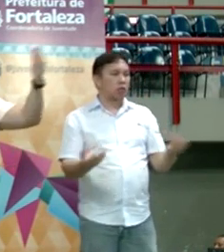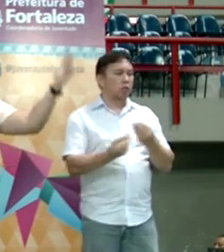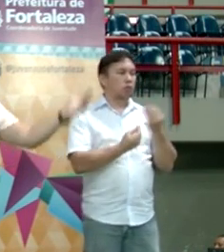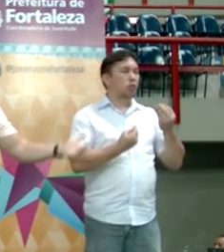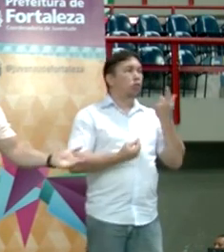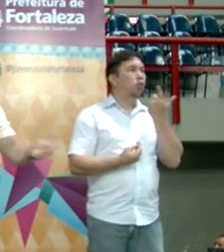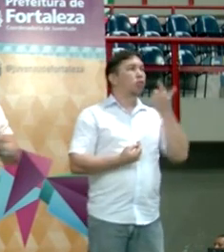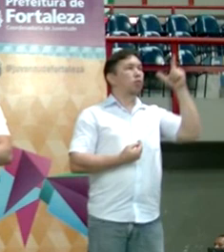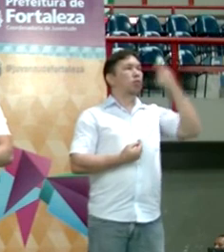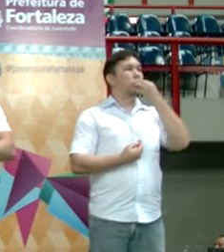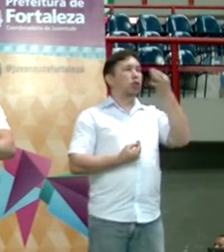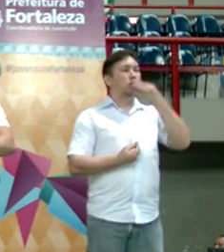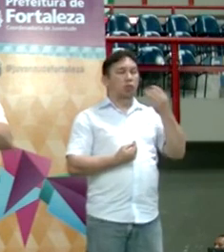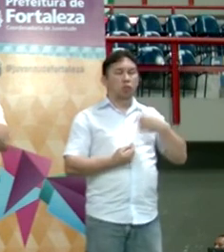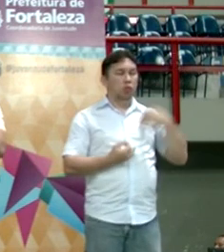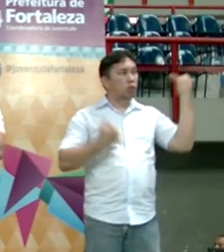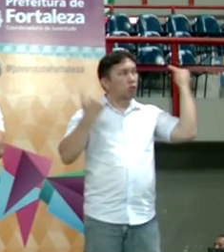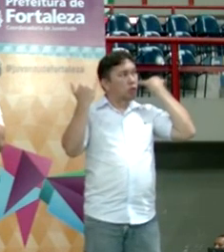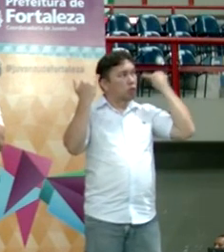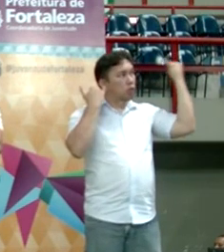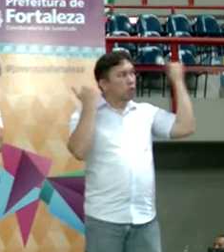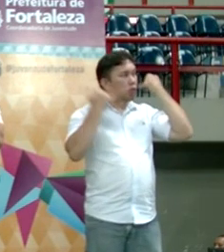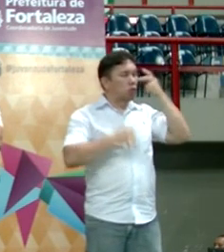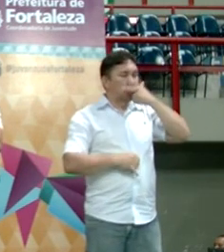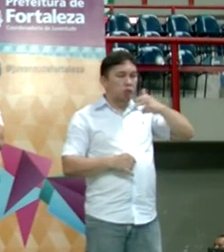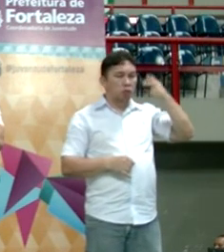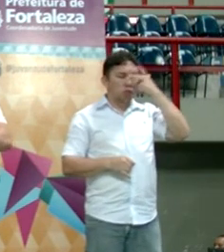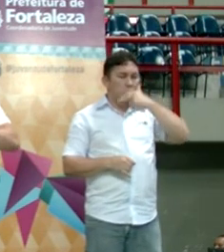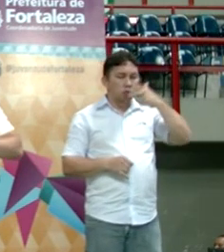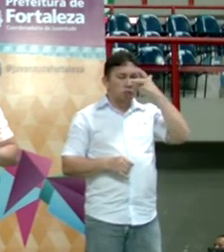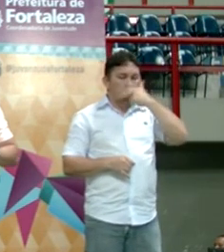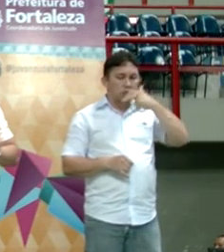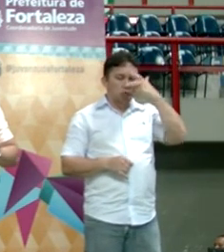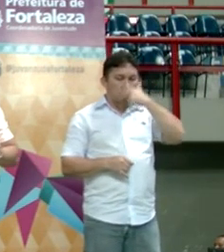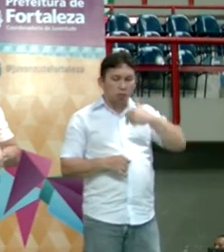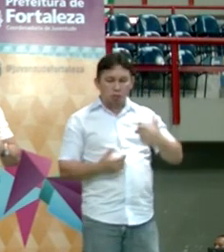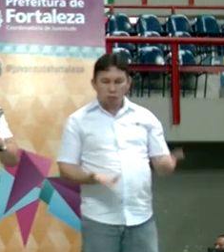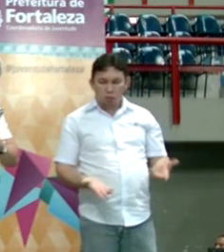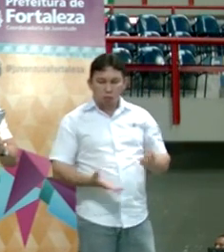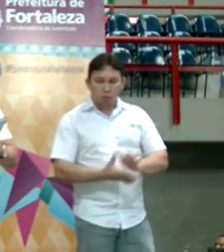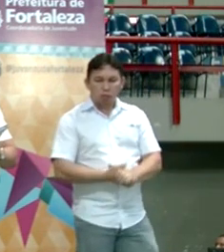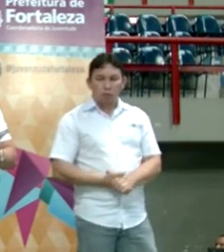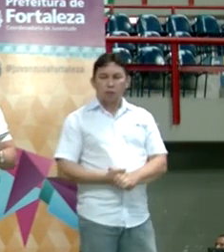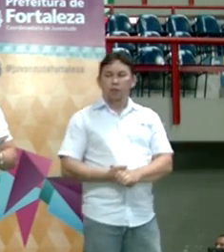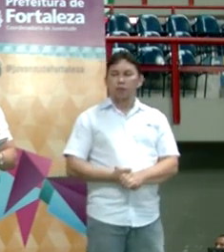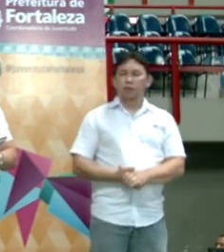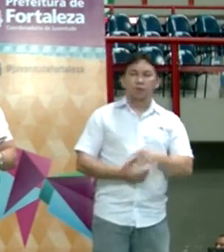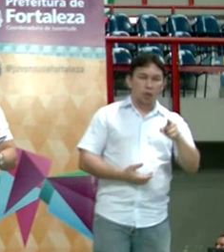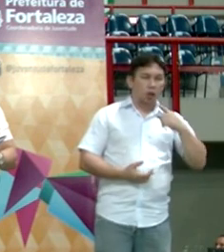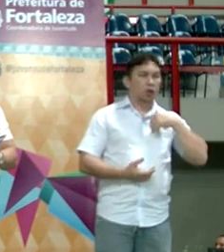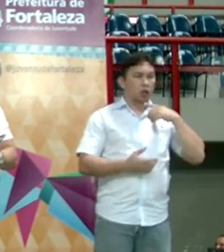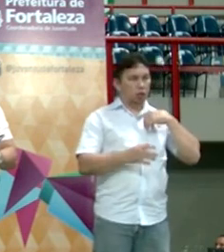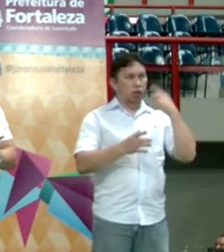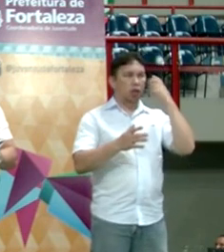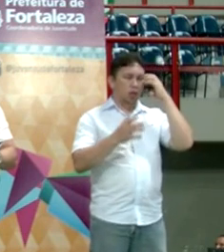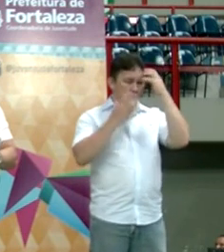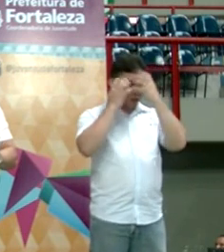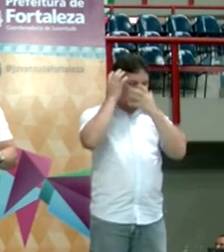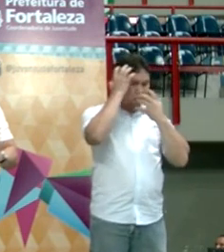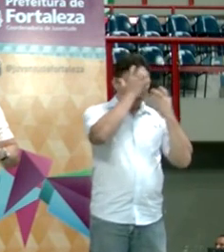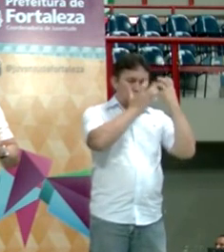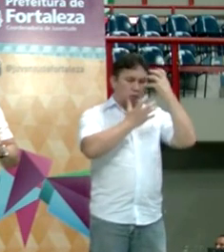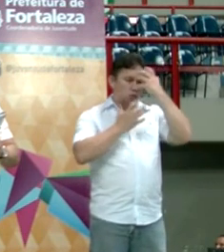vai ter outra opinião se ele só escuta aquela mesma coisa? Tá certo? Ele está sendo alienado?